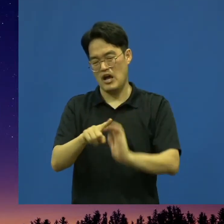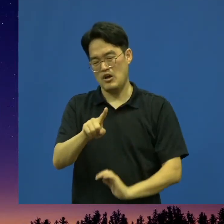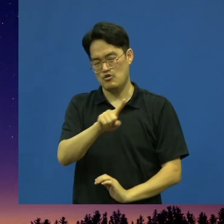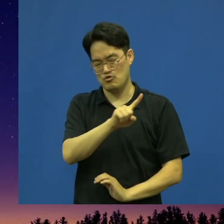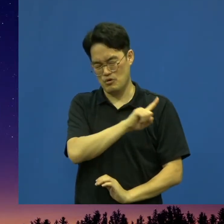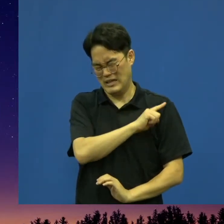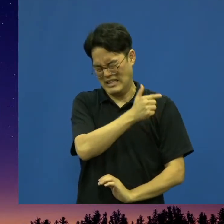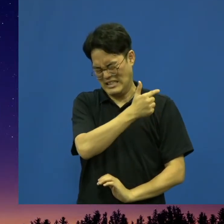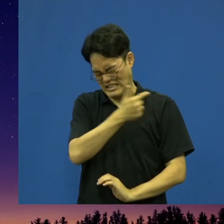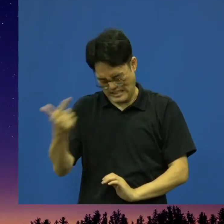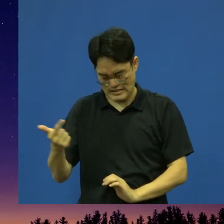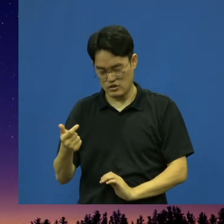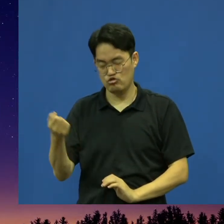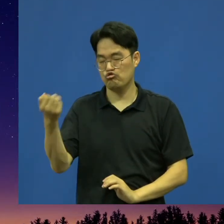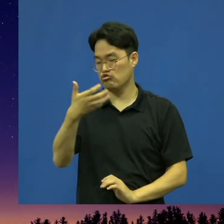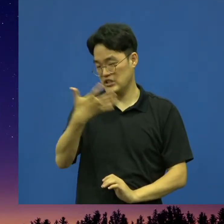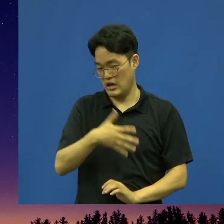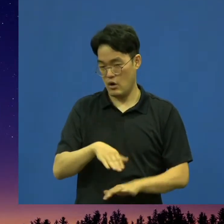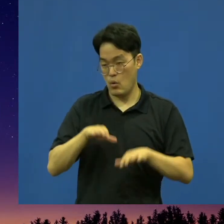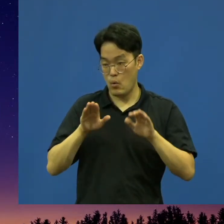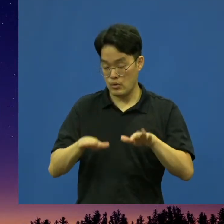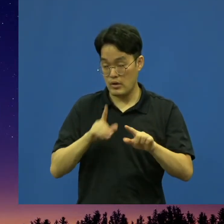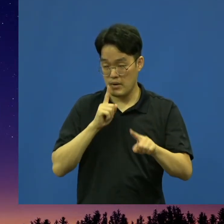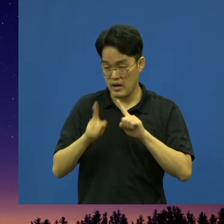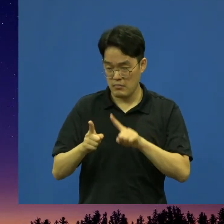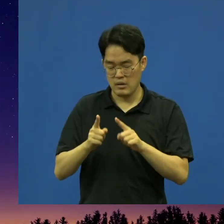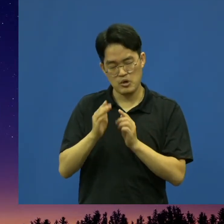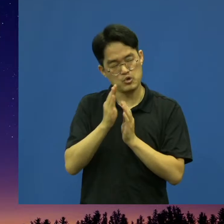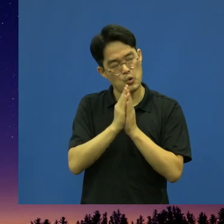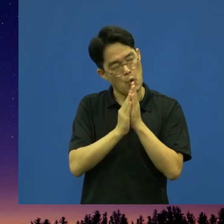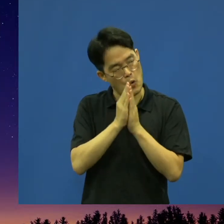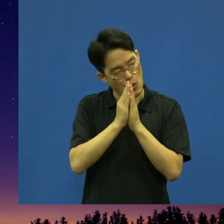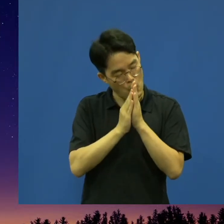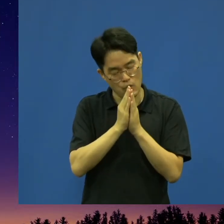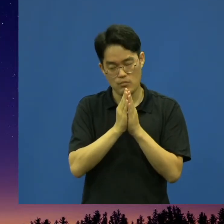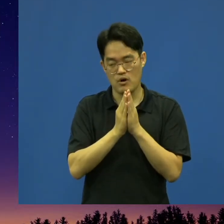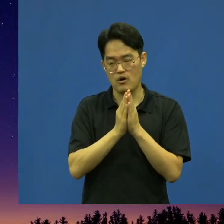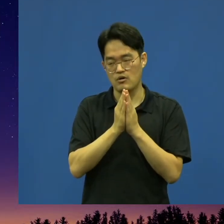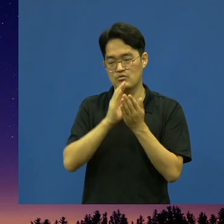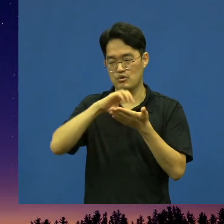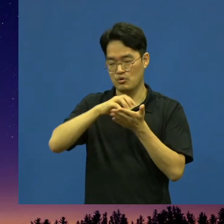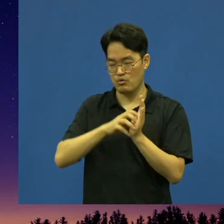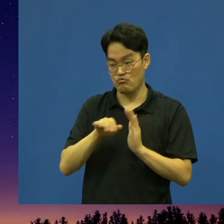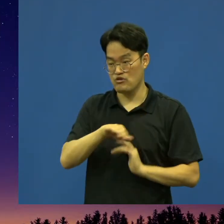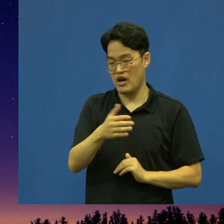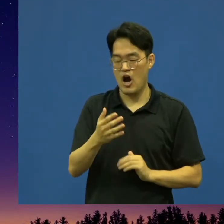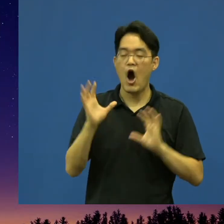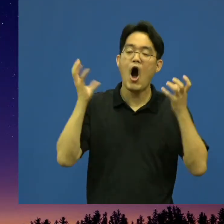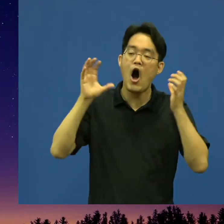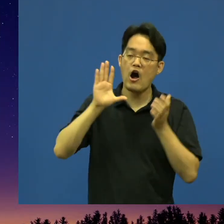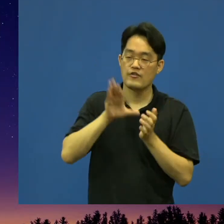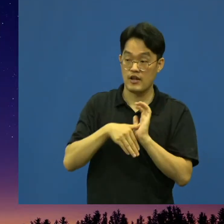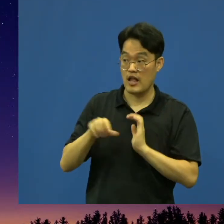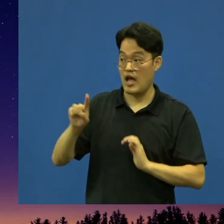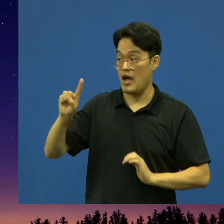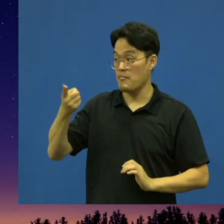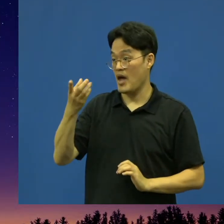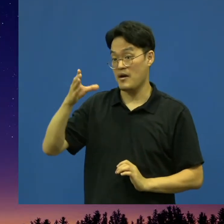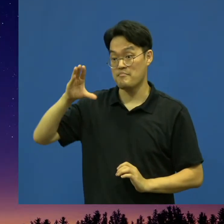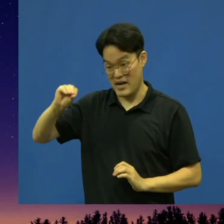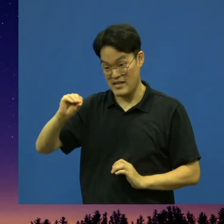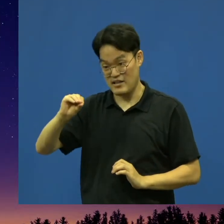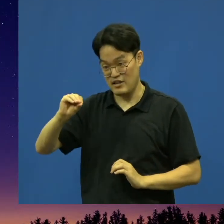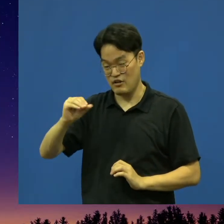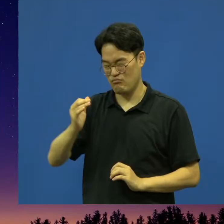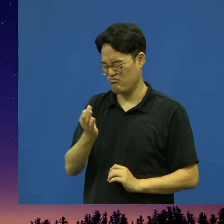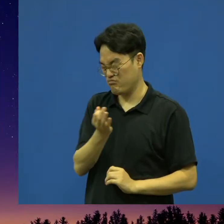말하자면 오늘 우리 표현으로 만들면 조 정도 되겠죠. 조. 우리가 어릴 때는 백만장자 이러면 막